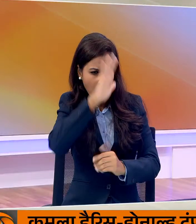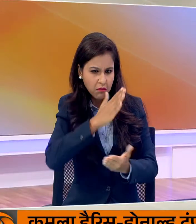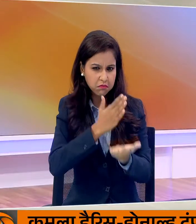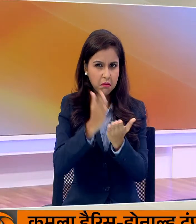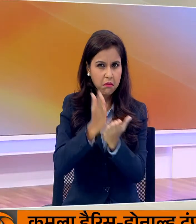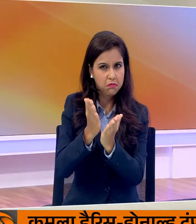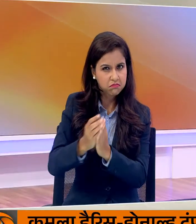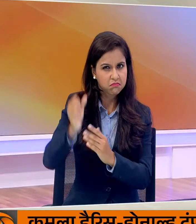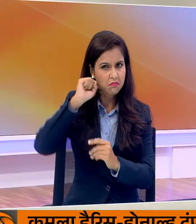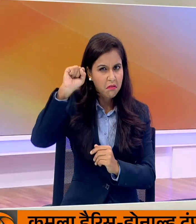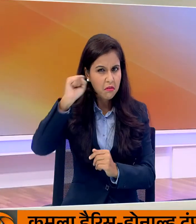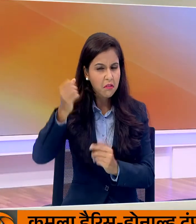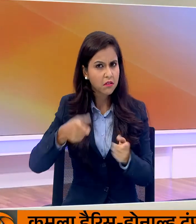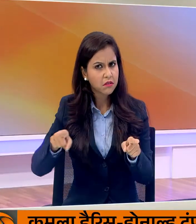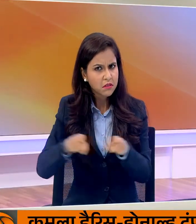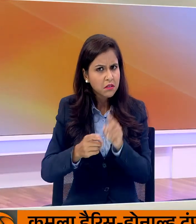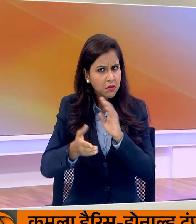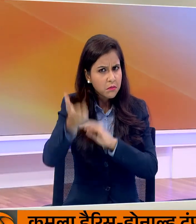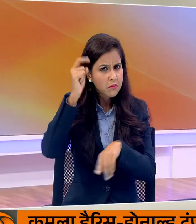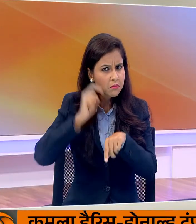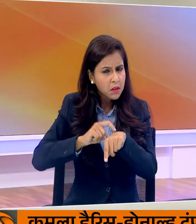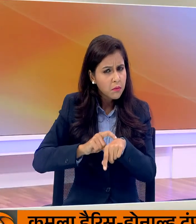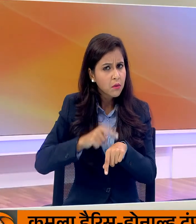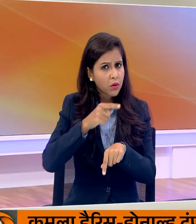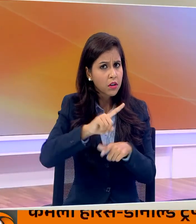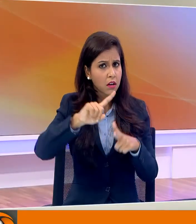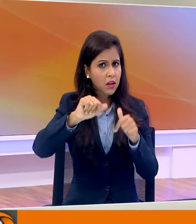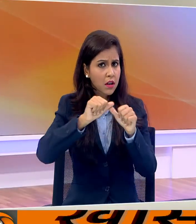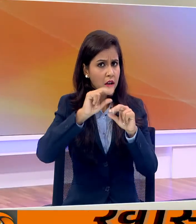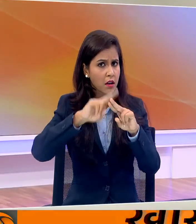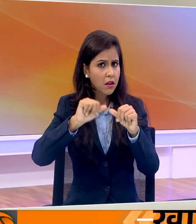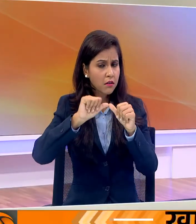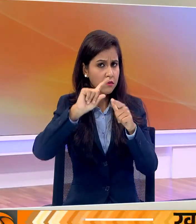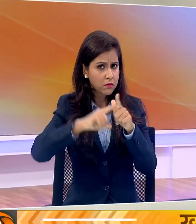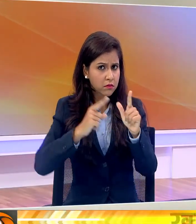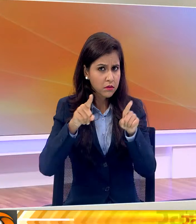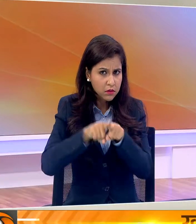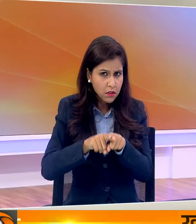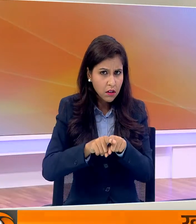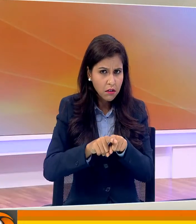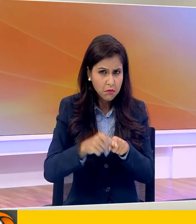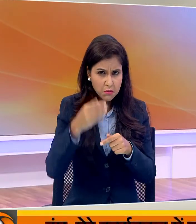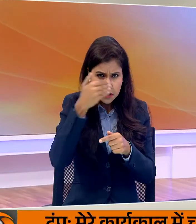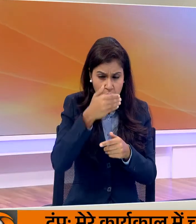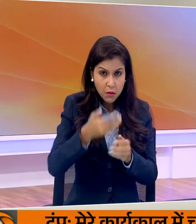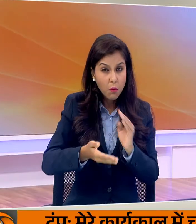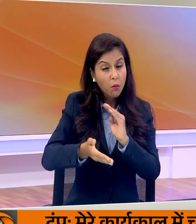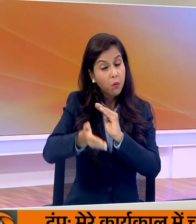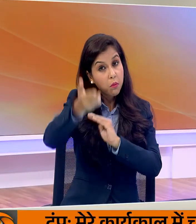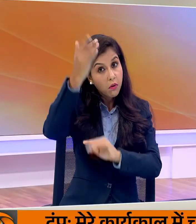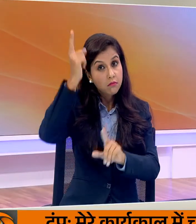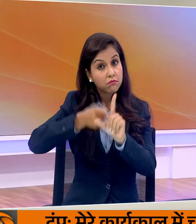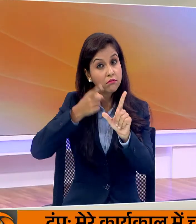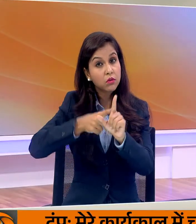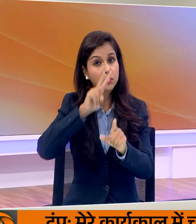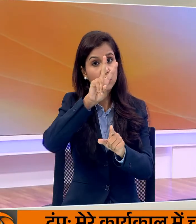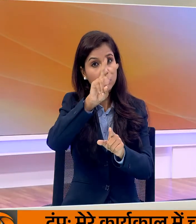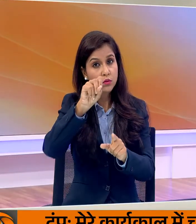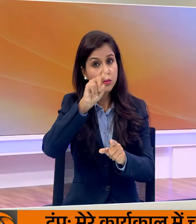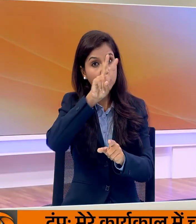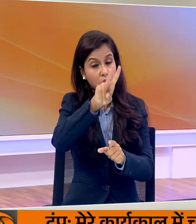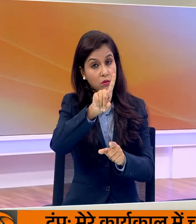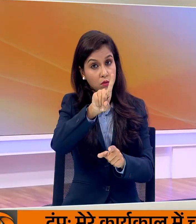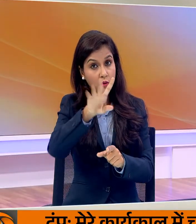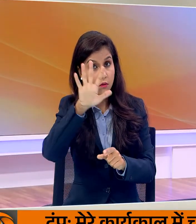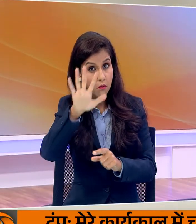इंशाअल्लाह, और ये अफजल हम शर्मिंदा है तेरे कातिल जिंदा, वो था क्या? वो 2015 में अफजल की हैंगिंग की पहली